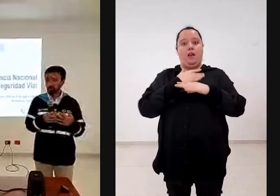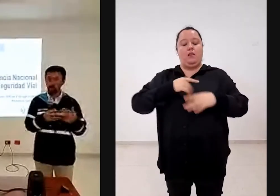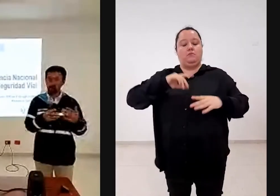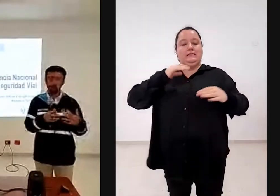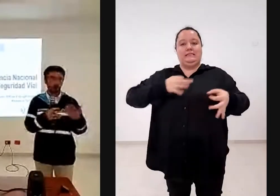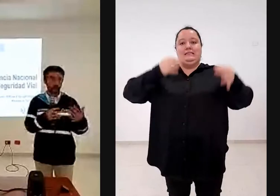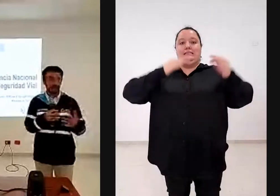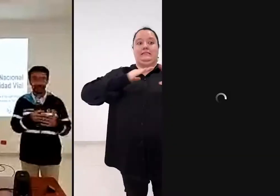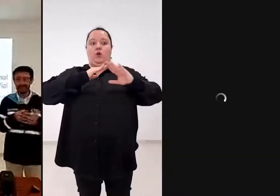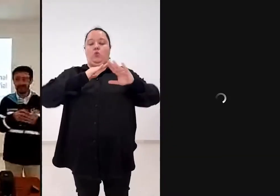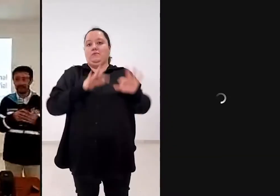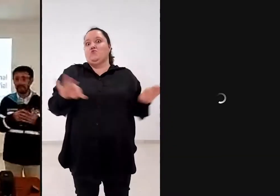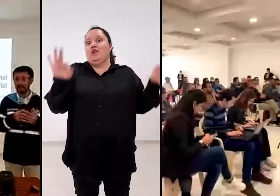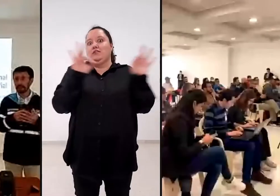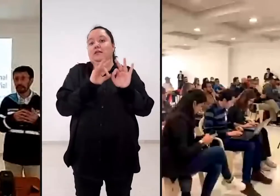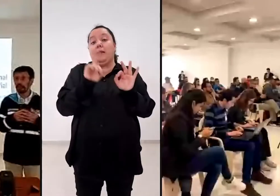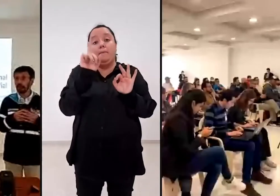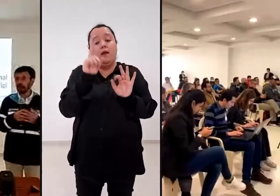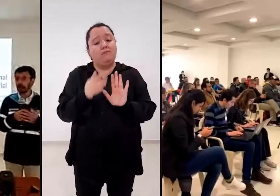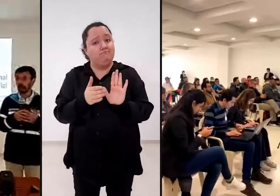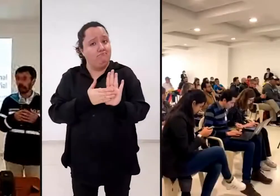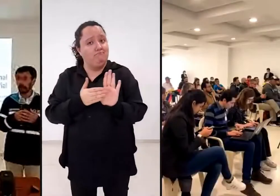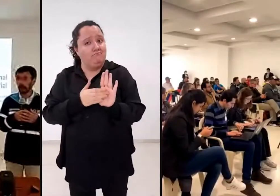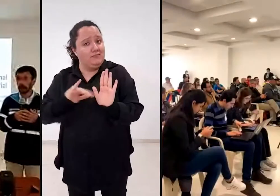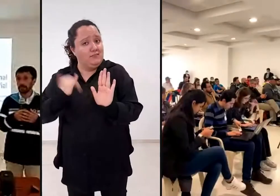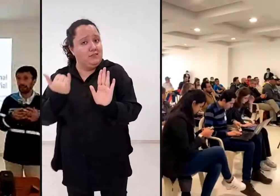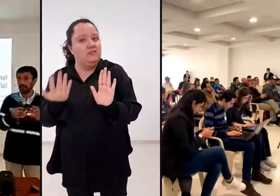pero de